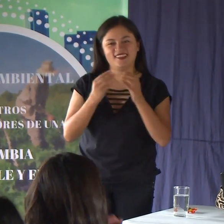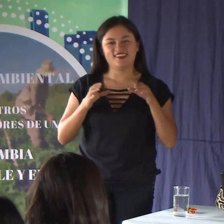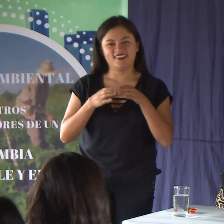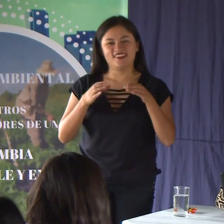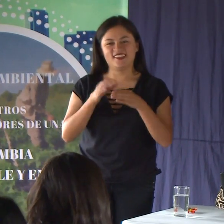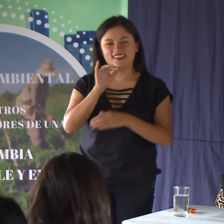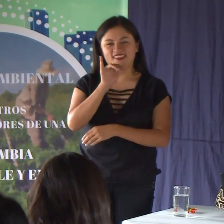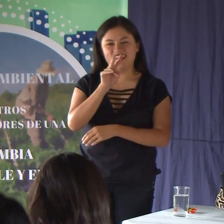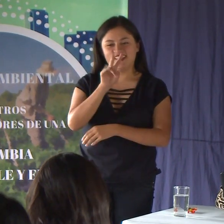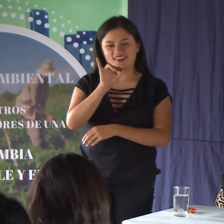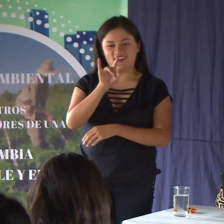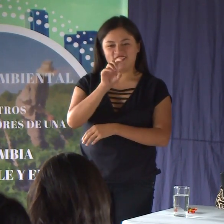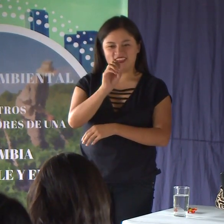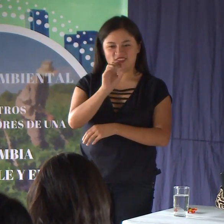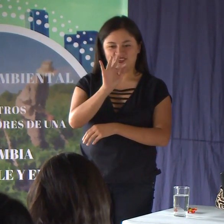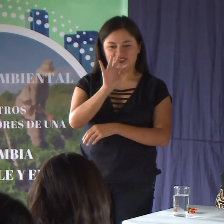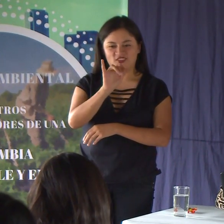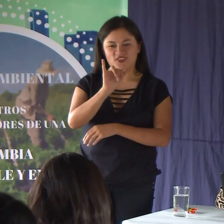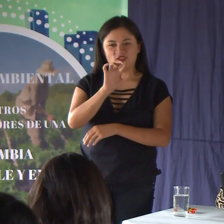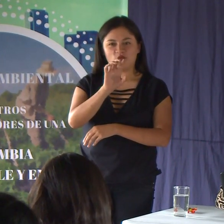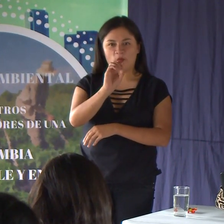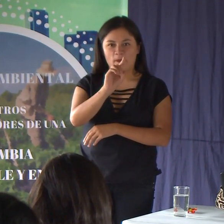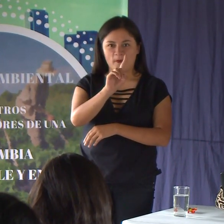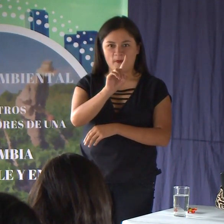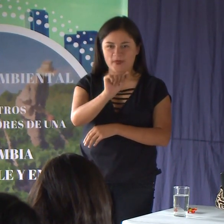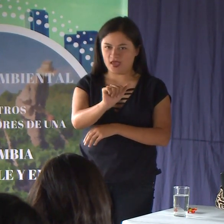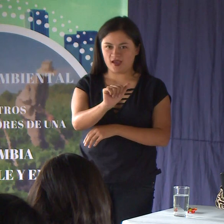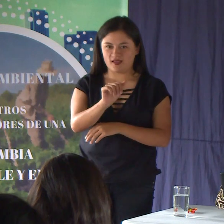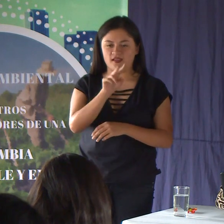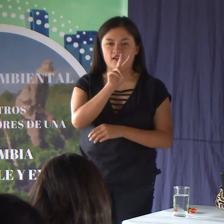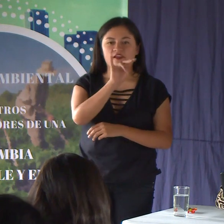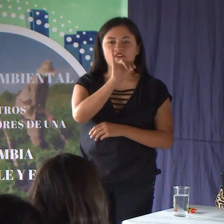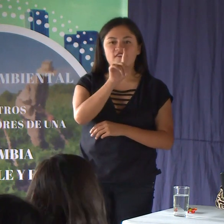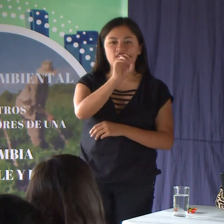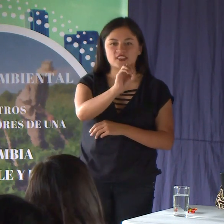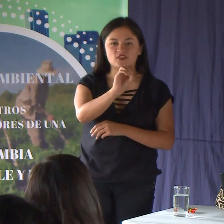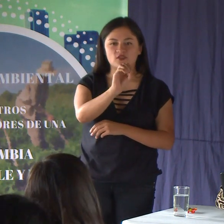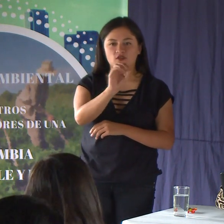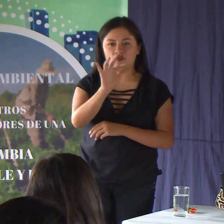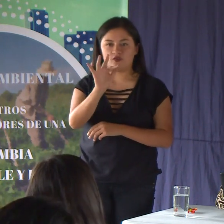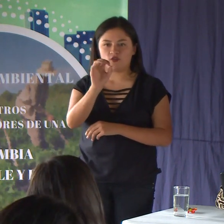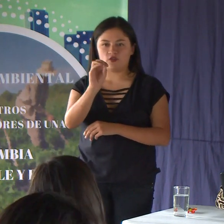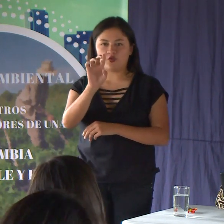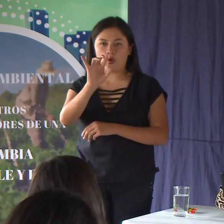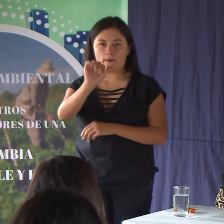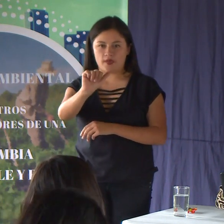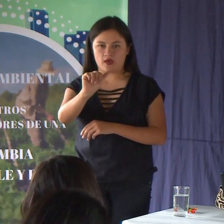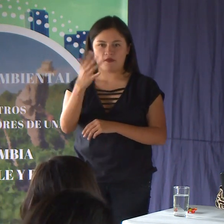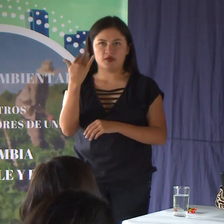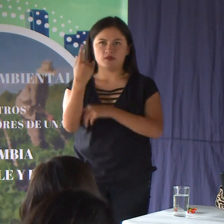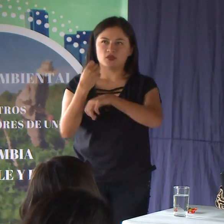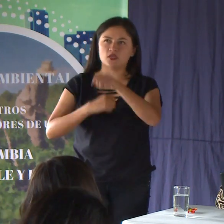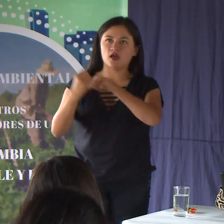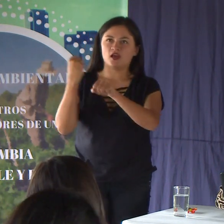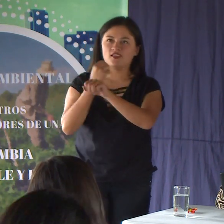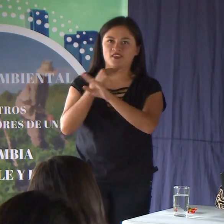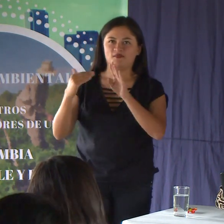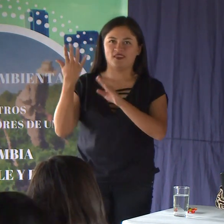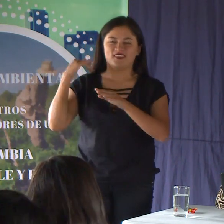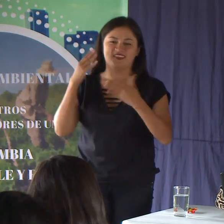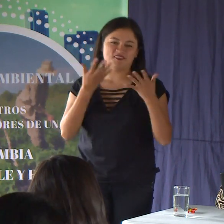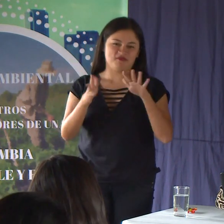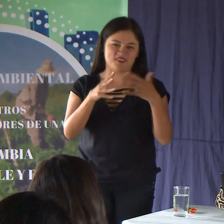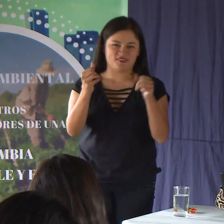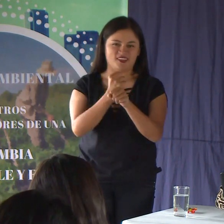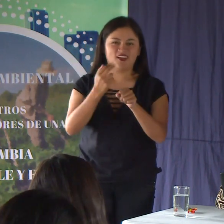Nosotros somos un colectivo que trabajamos hace más o menos hace 3 años y medio y trabajamos en